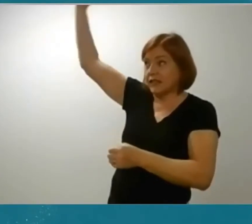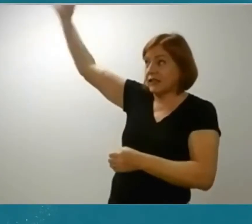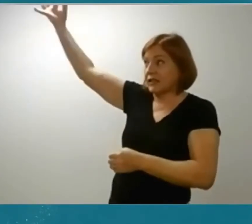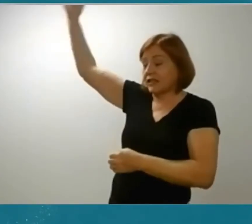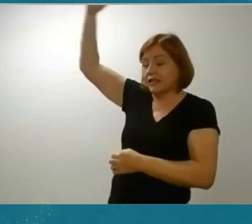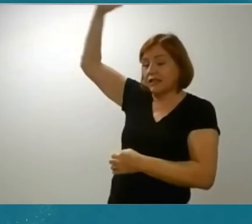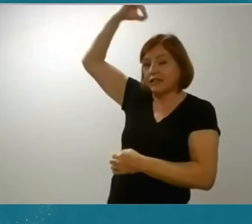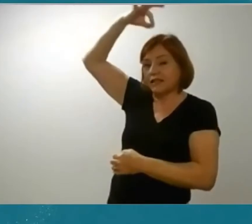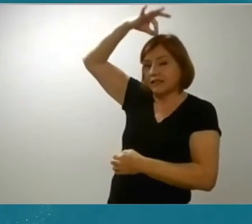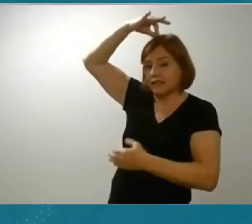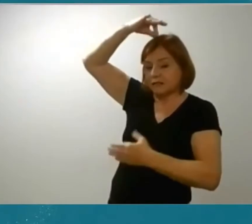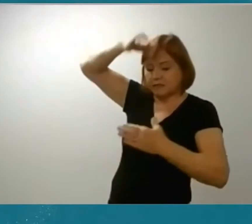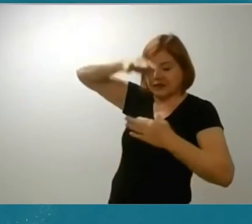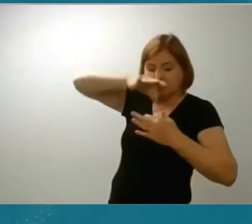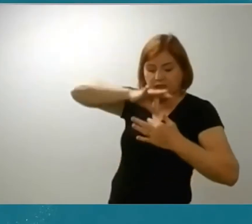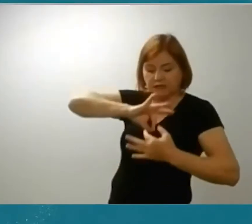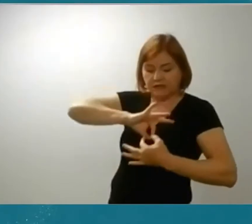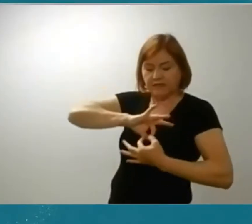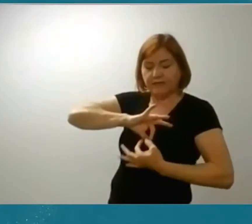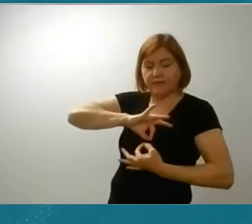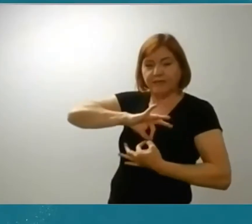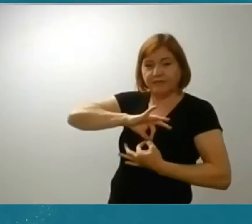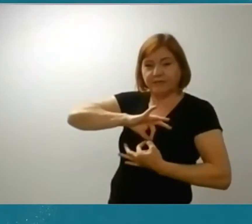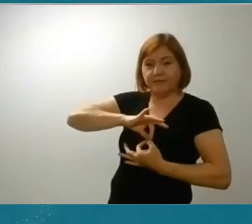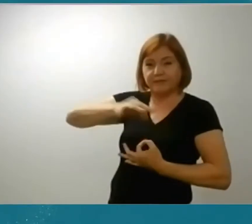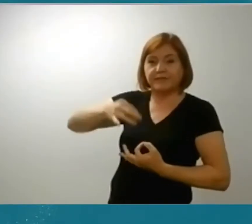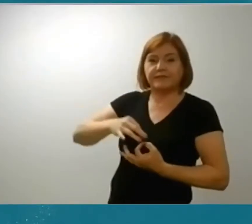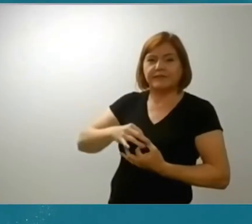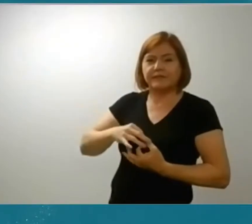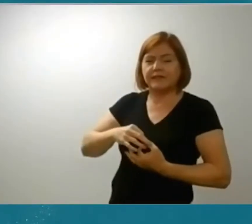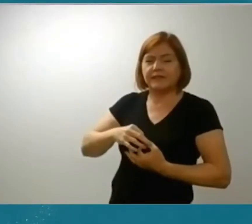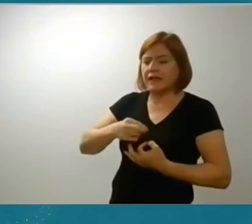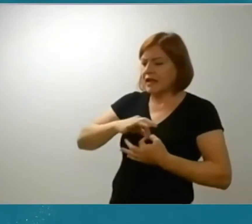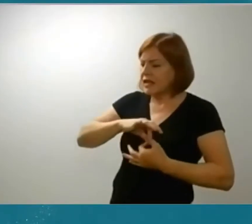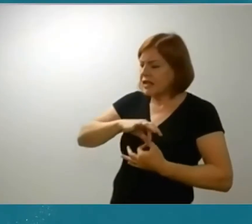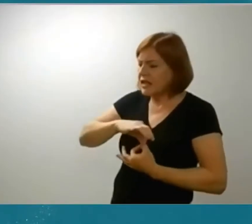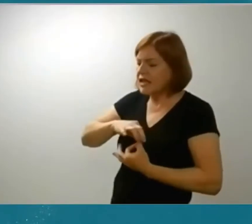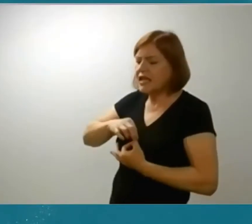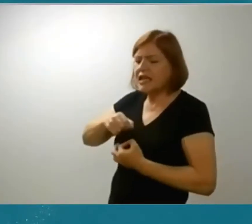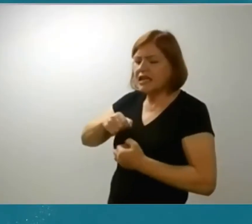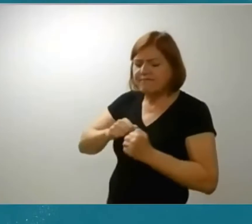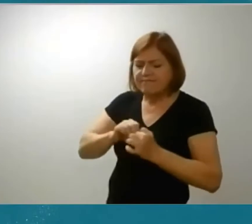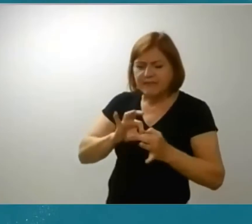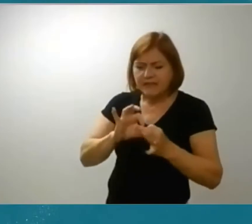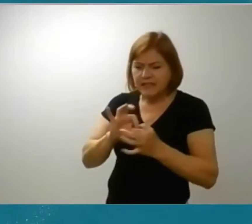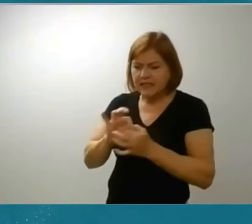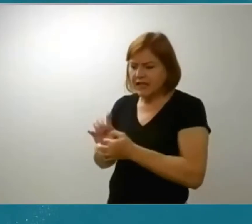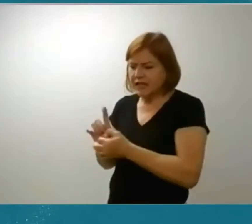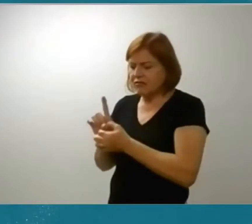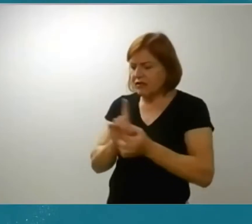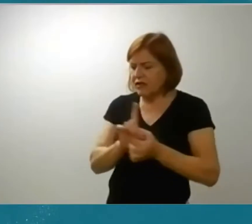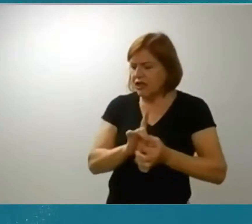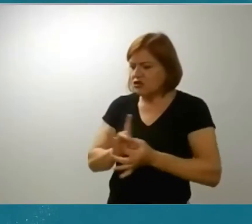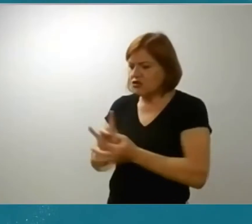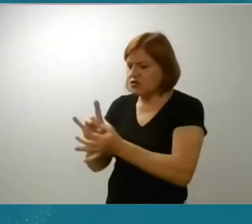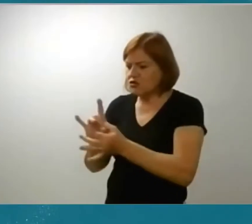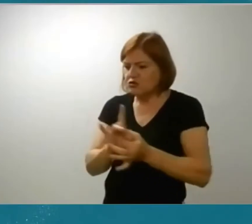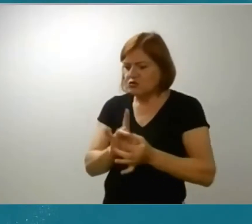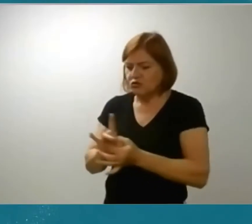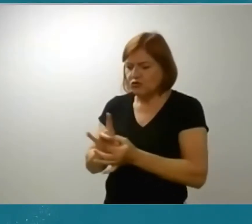que nele seriam benditas todas as famílias da terra. Irmãos, essa bênção de Abraão chegou até nós,